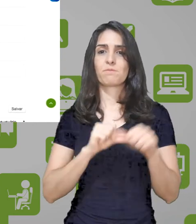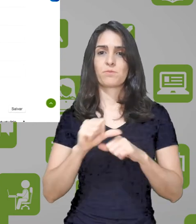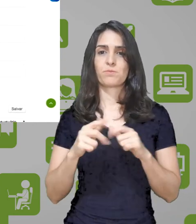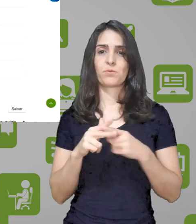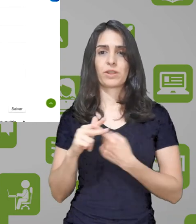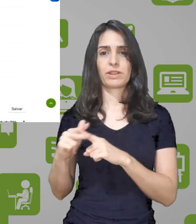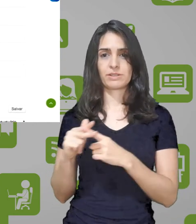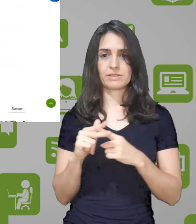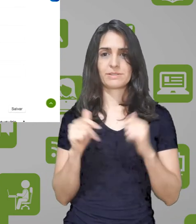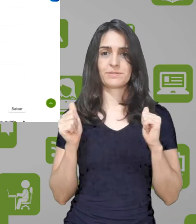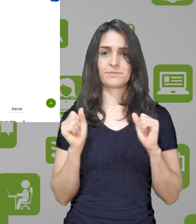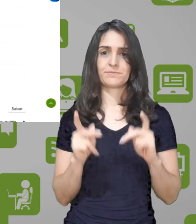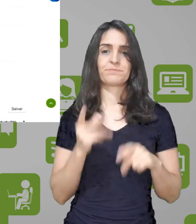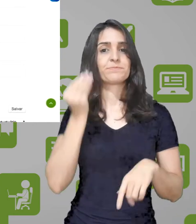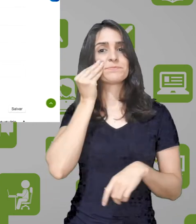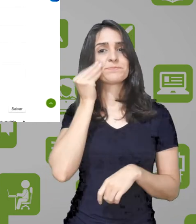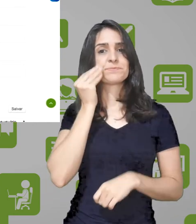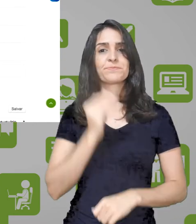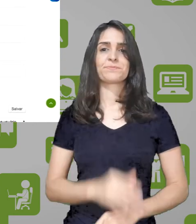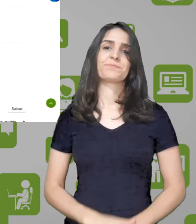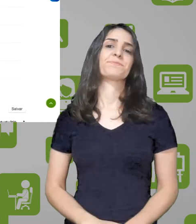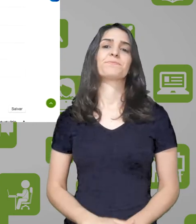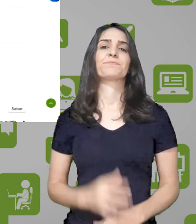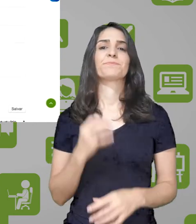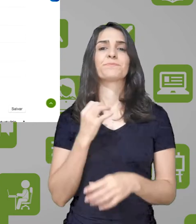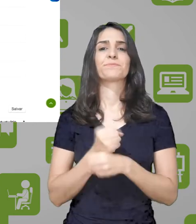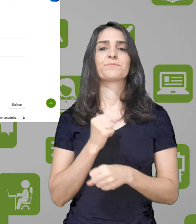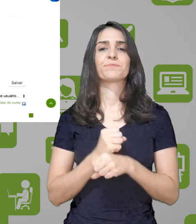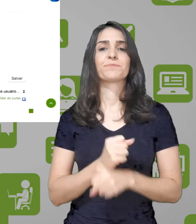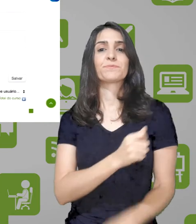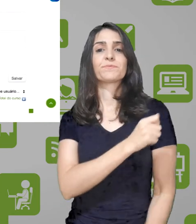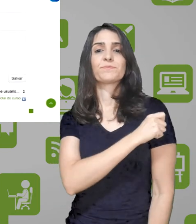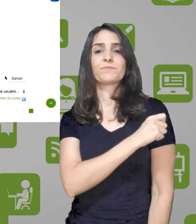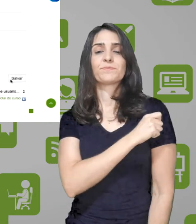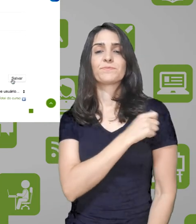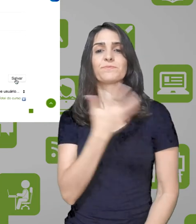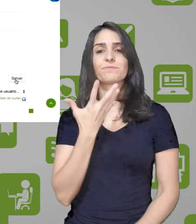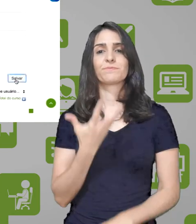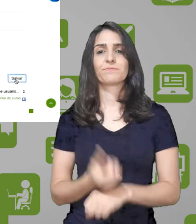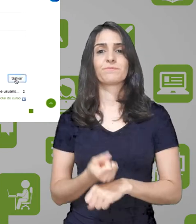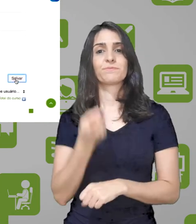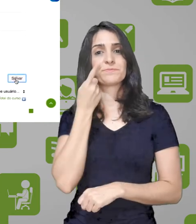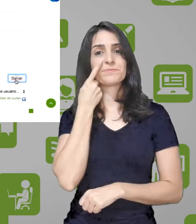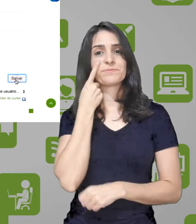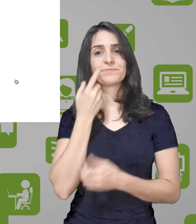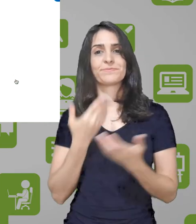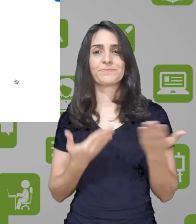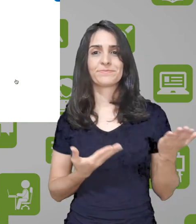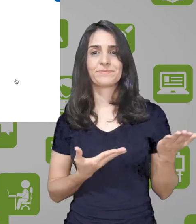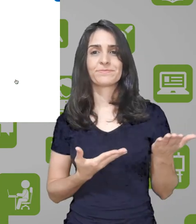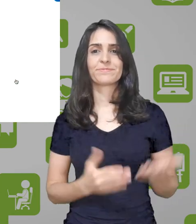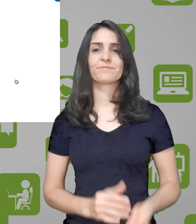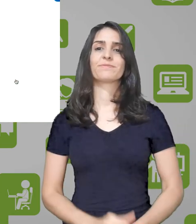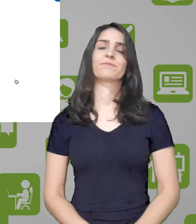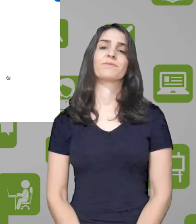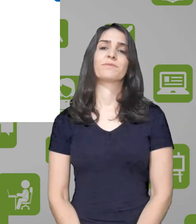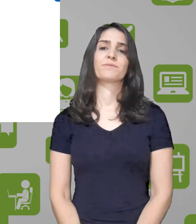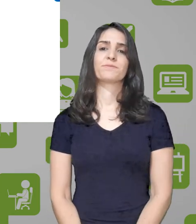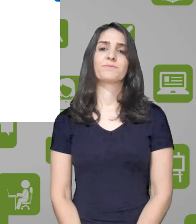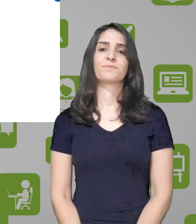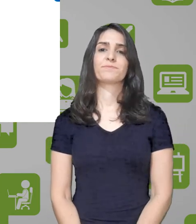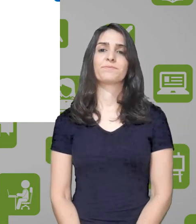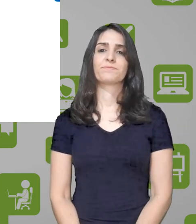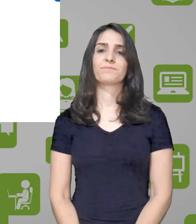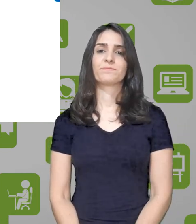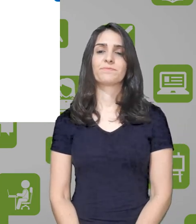então vou e aqui a nota do aluno e vou salvar para vocês verem